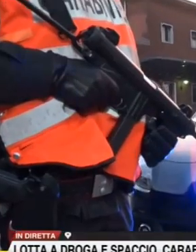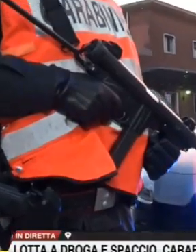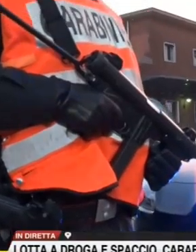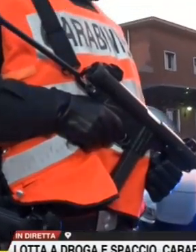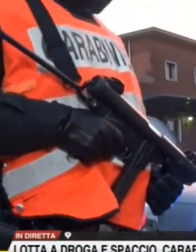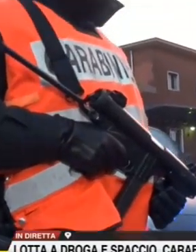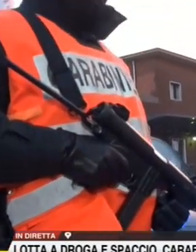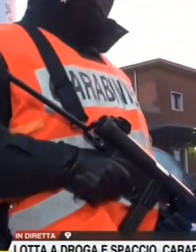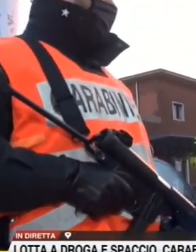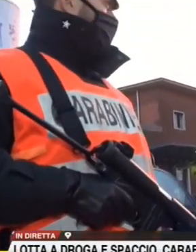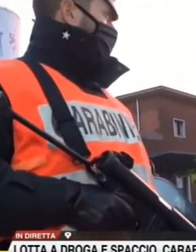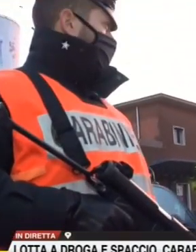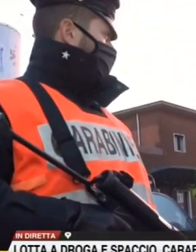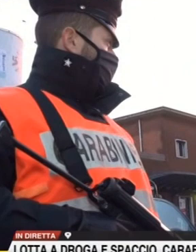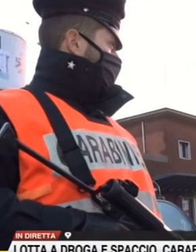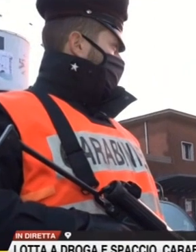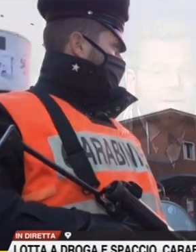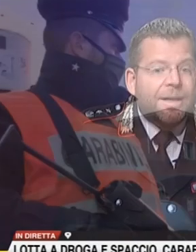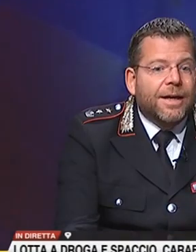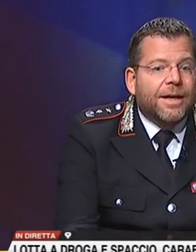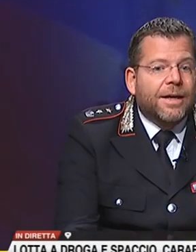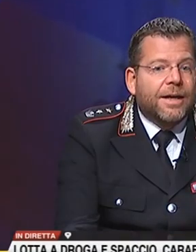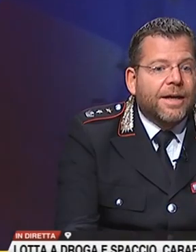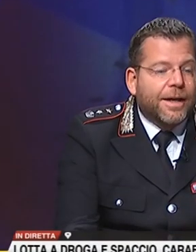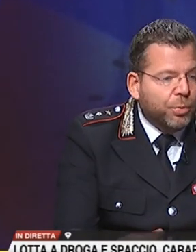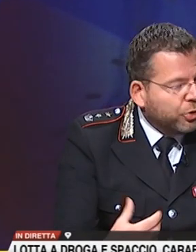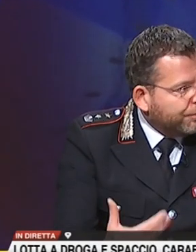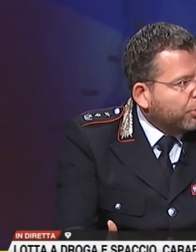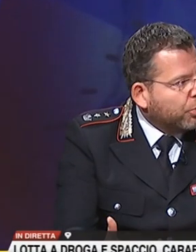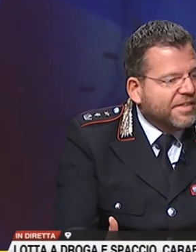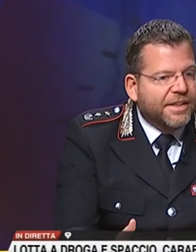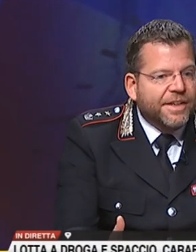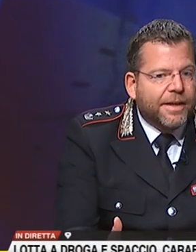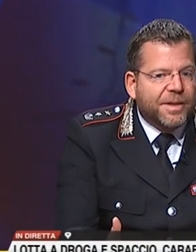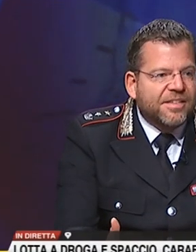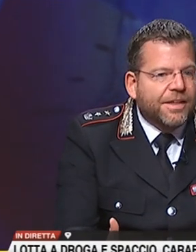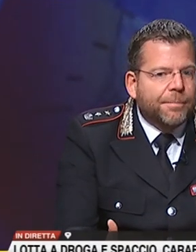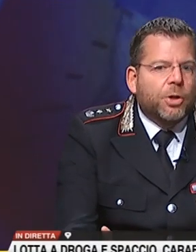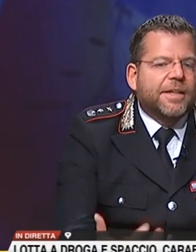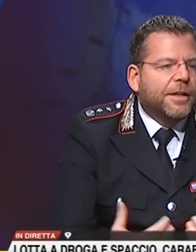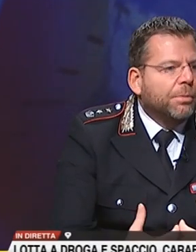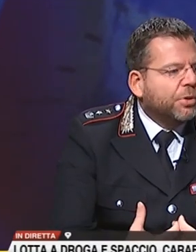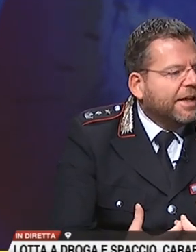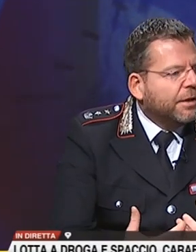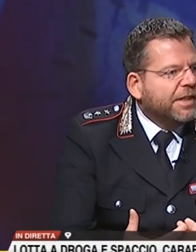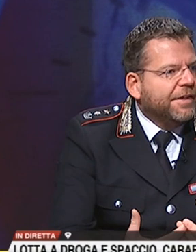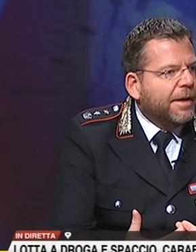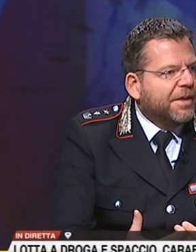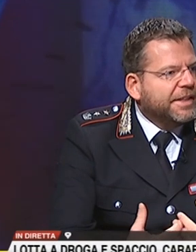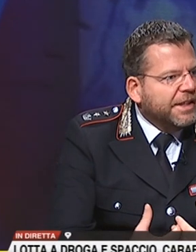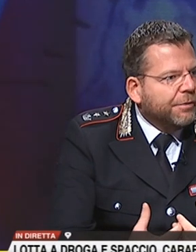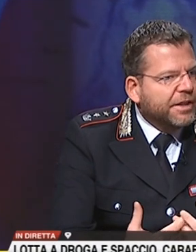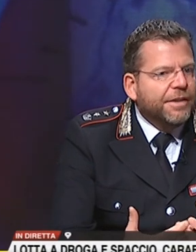con le nostre stazioni carabinieri che sono presenti sul territorio e che appunto svolgono questa attività repressiva. Però altrettanto importante è